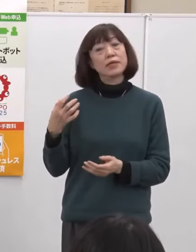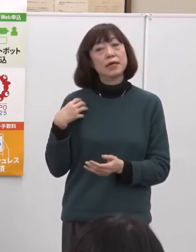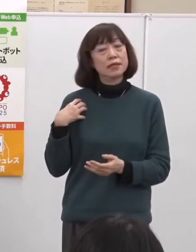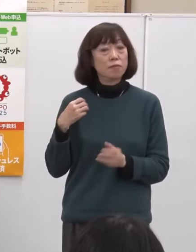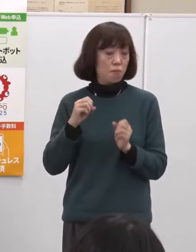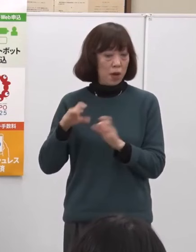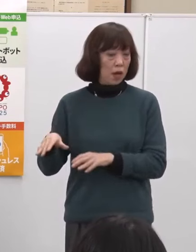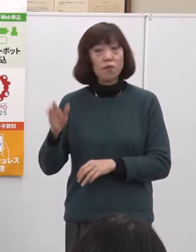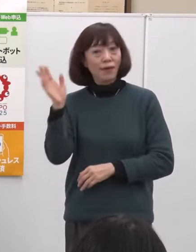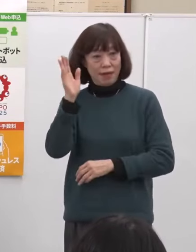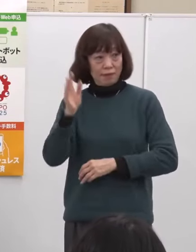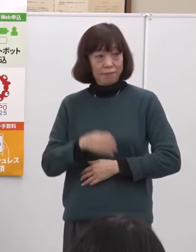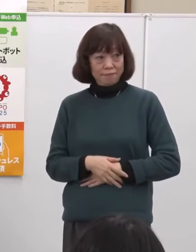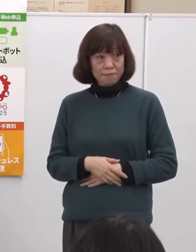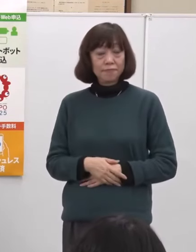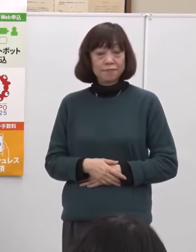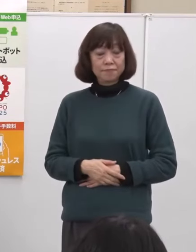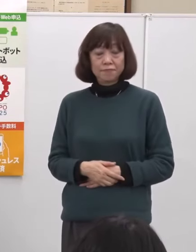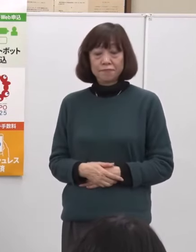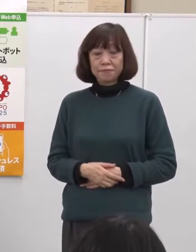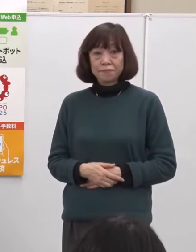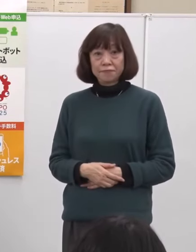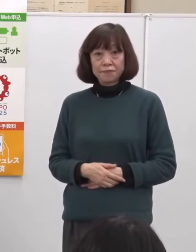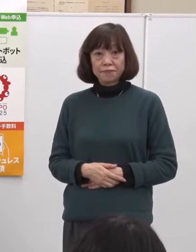つもりはありません。